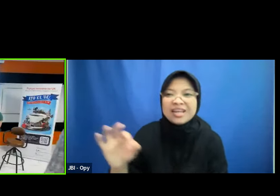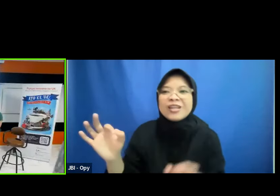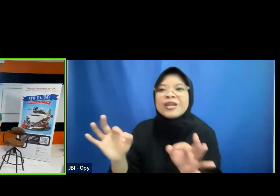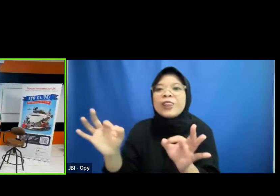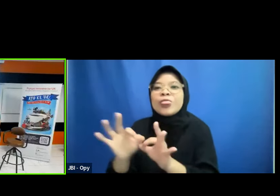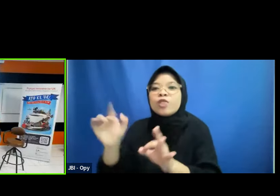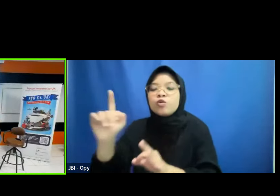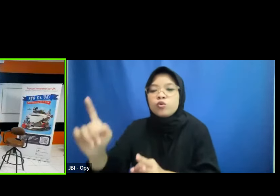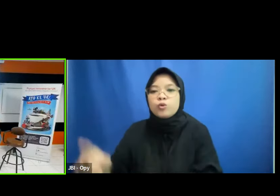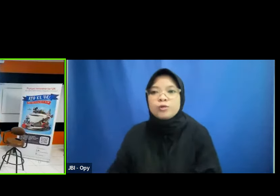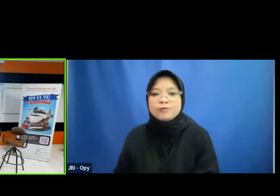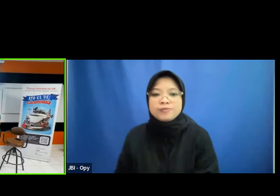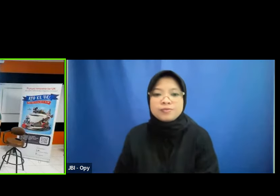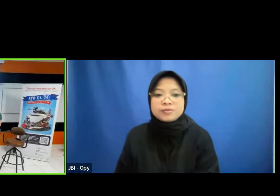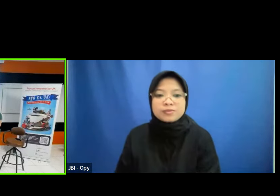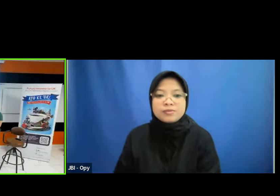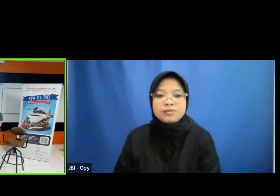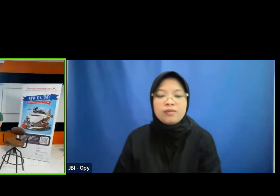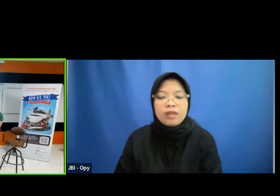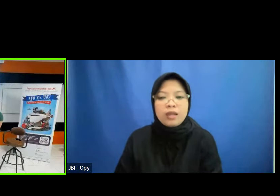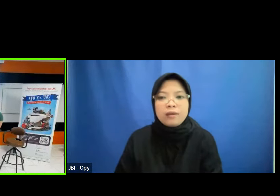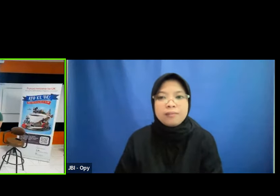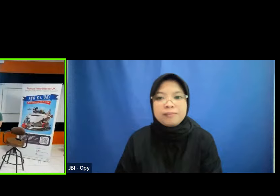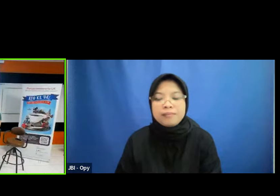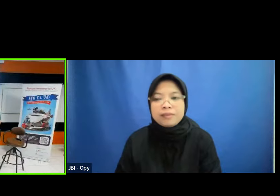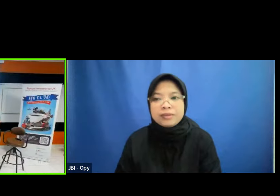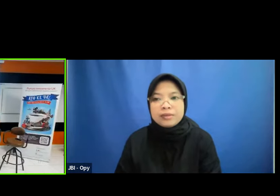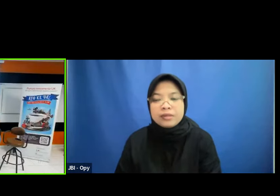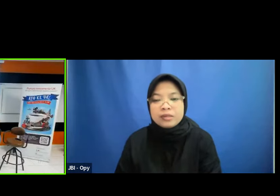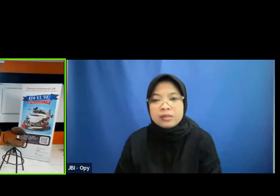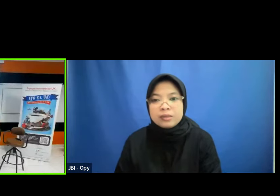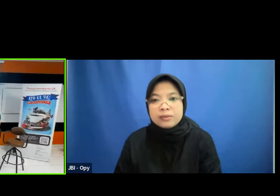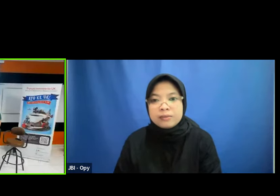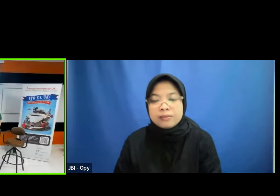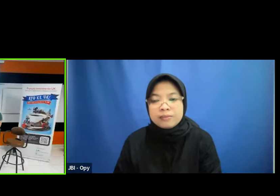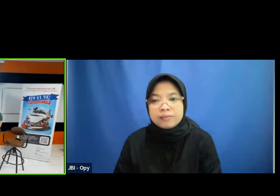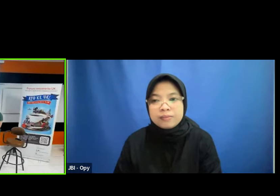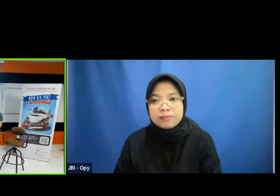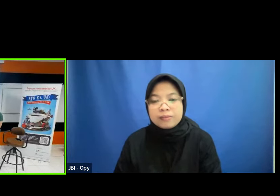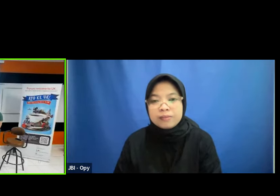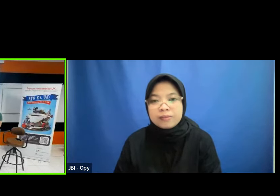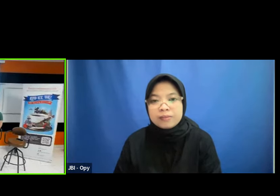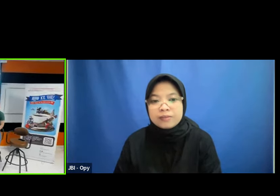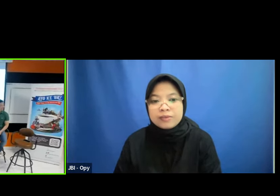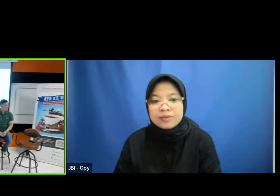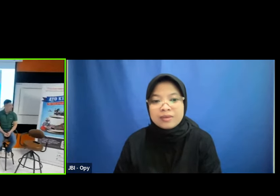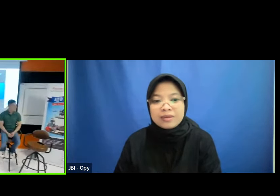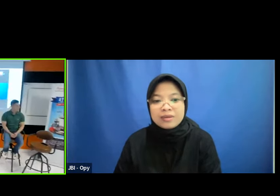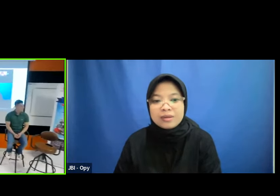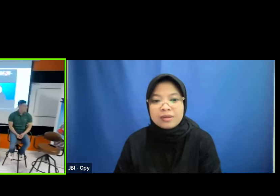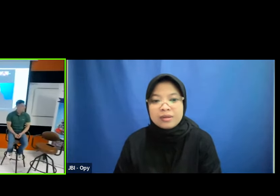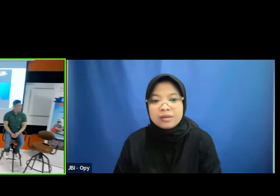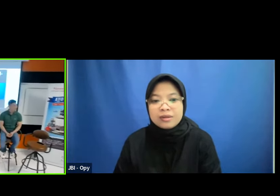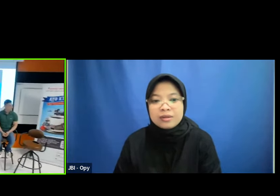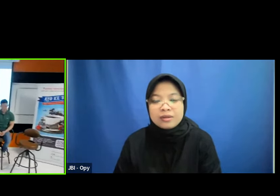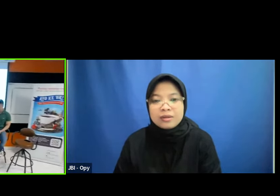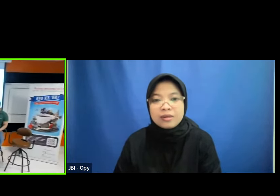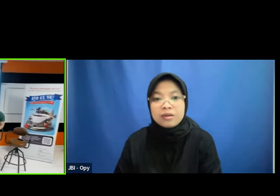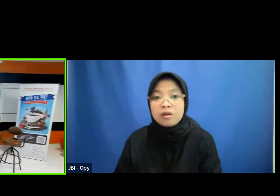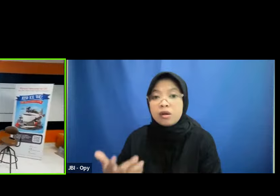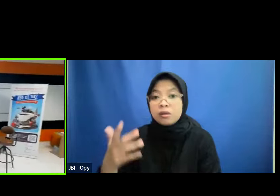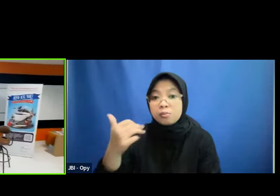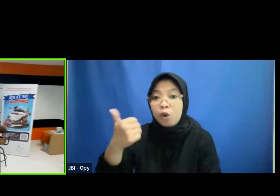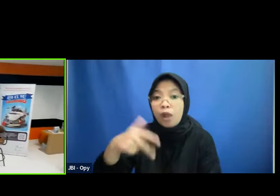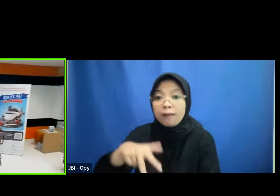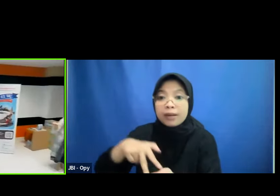ya Oke dari Kak Binar Akademi Boleh silakan Wah itu jok ke serib boleh sambil berdiri Kak